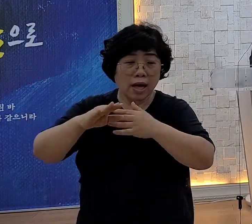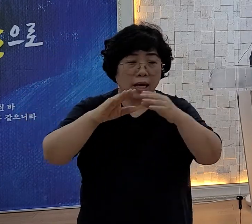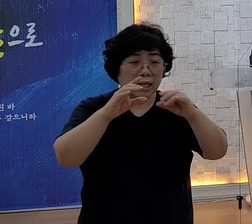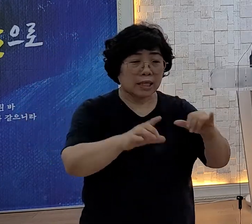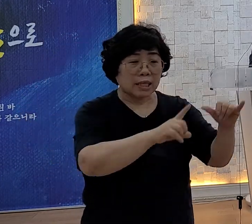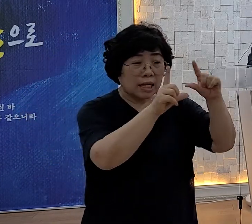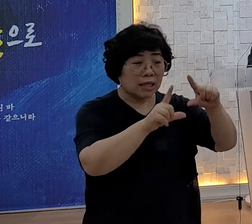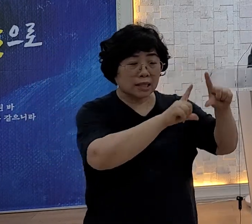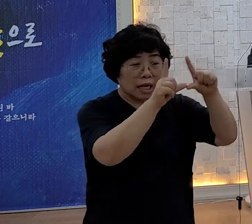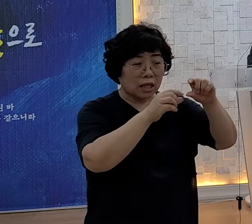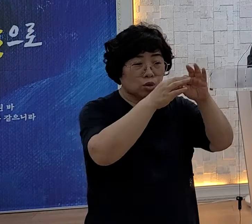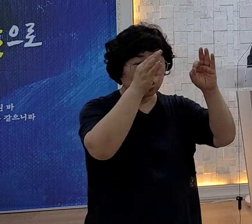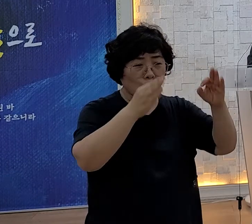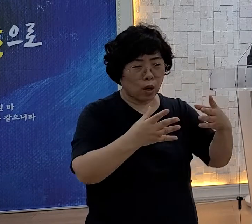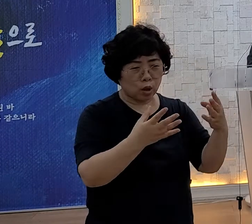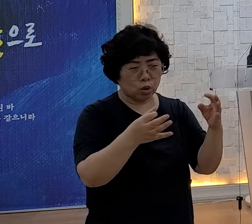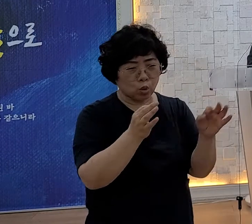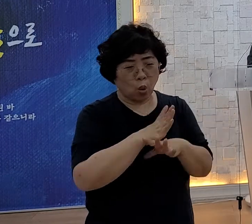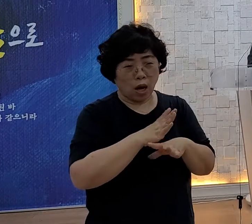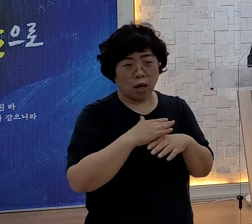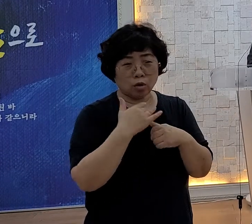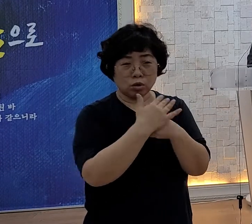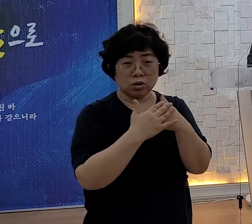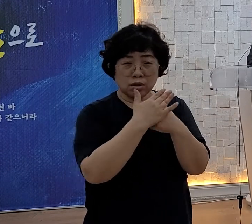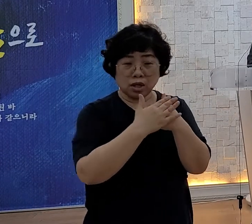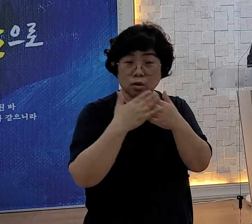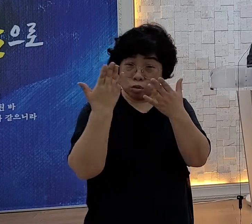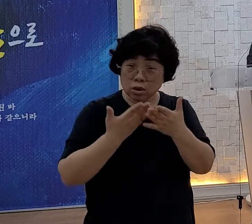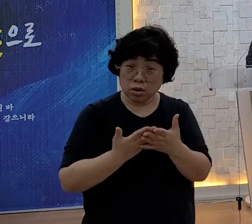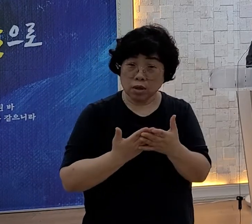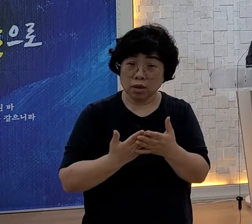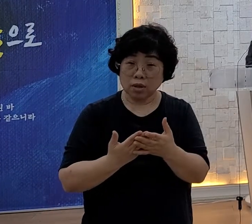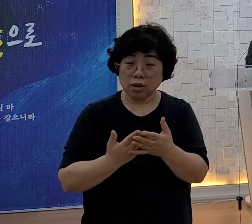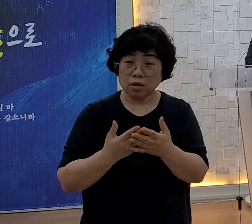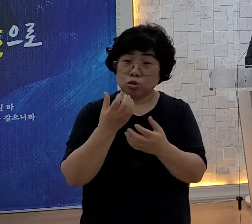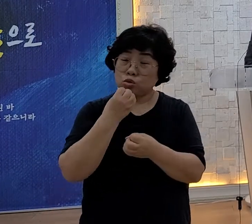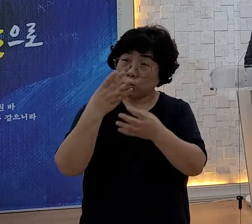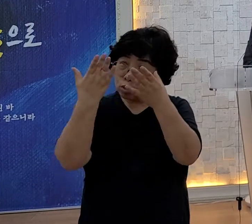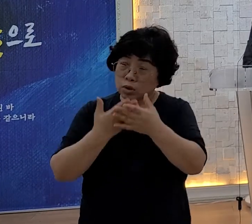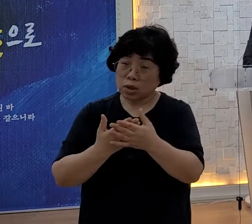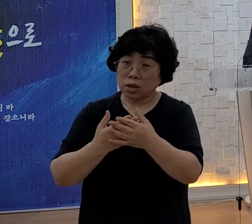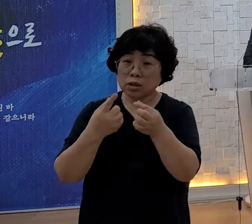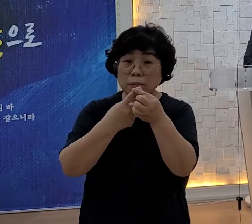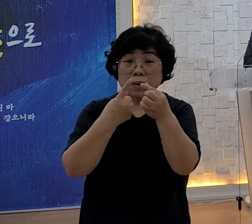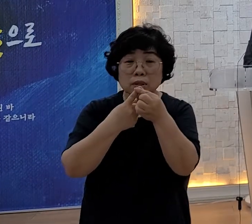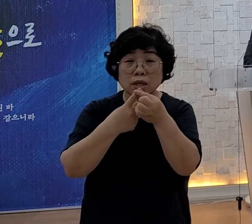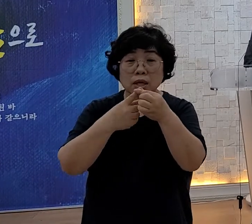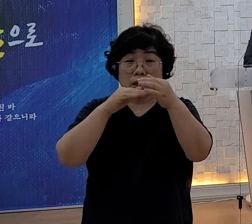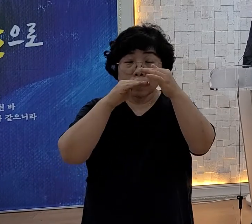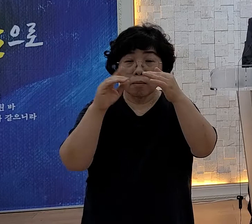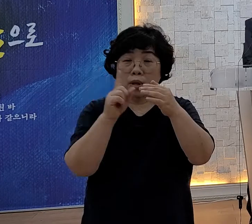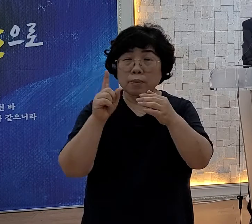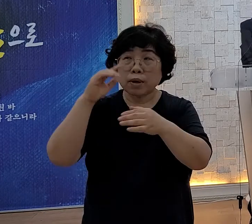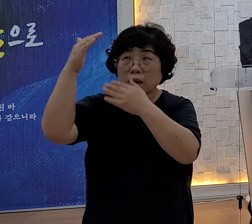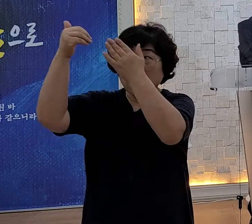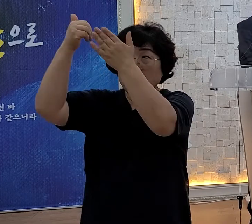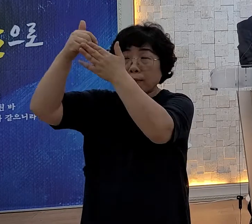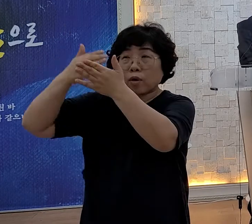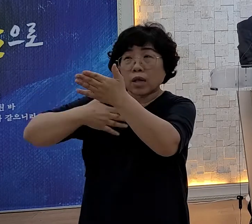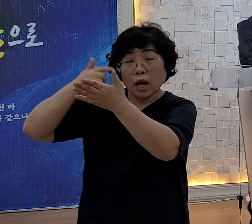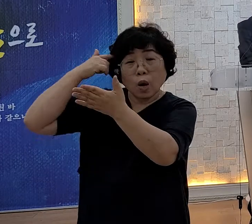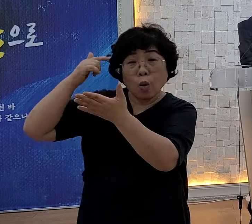주셨다라고 지난주까지 두 가지 말씀을 나눴습니다. 첫 번째는 뭡니까? 하나님과 화평하게 되었다. 화평케 되었다.